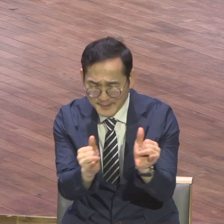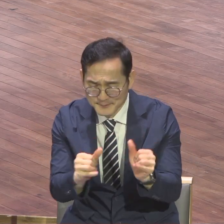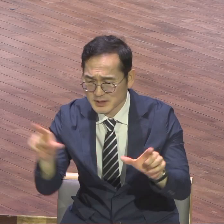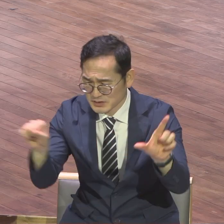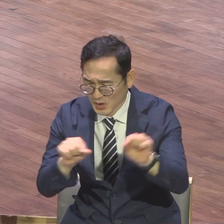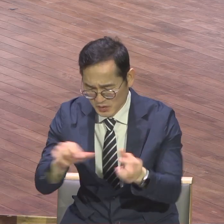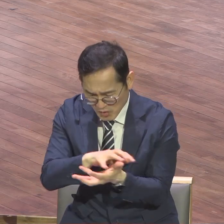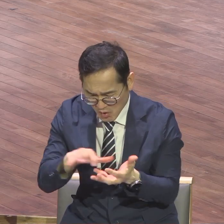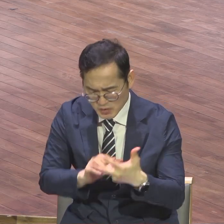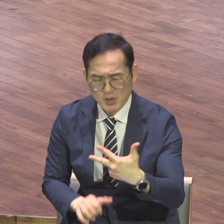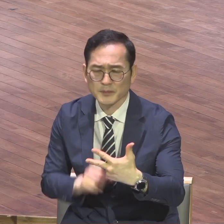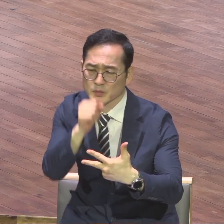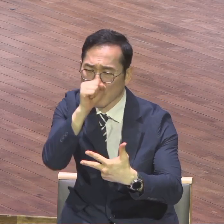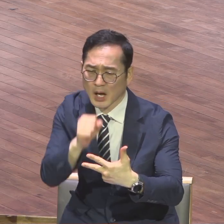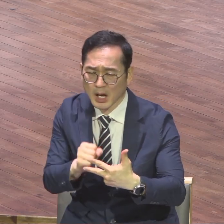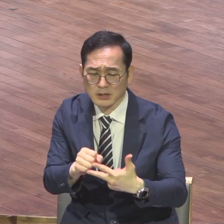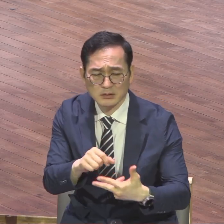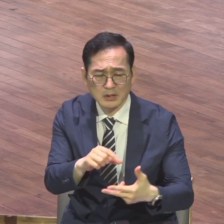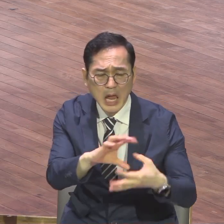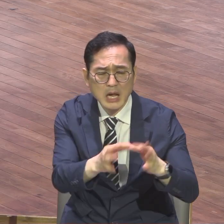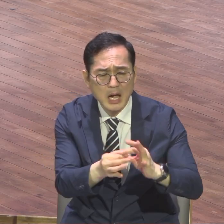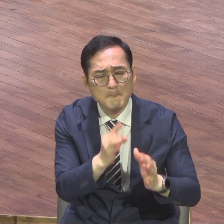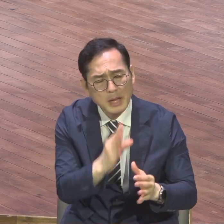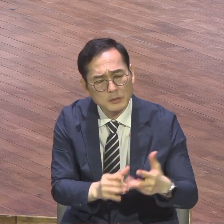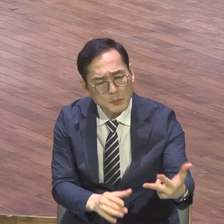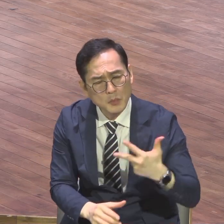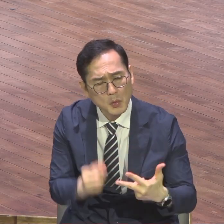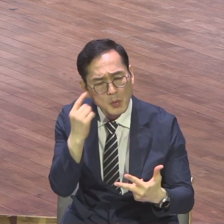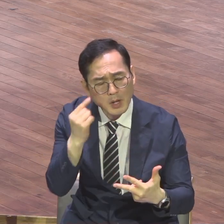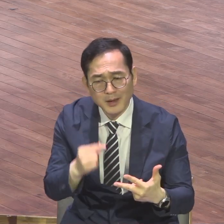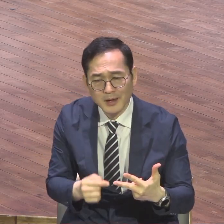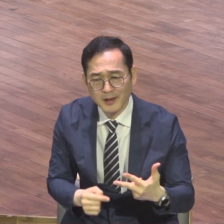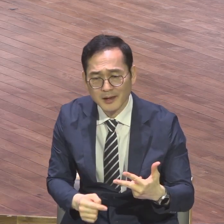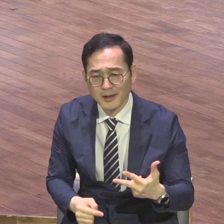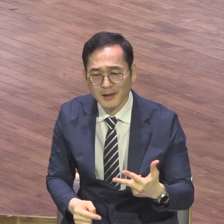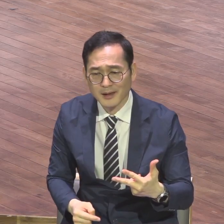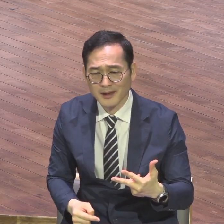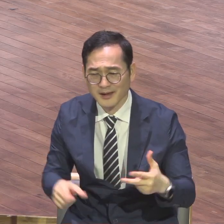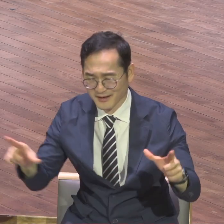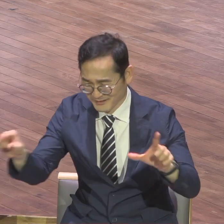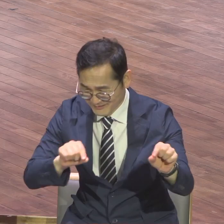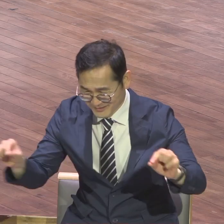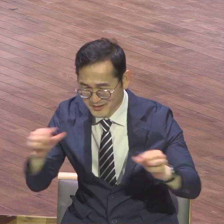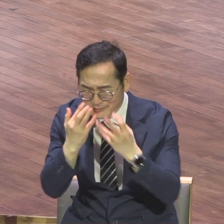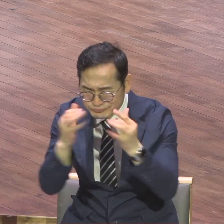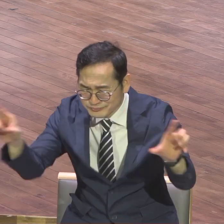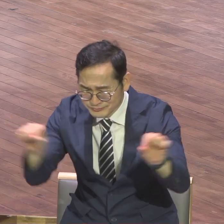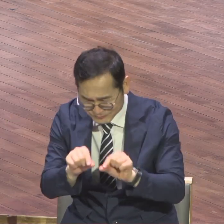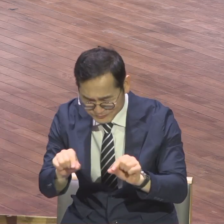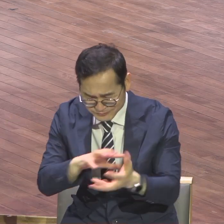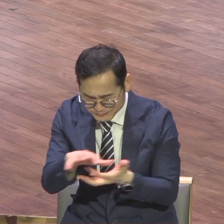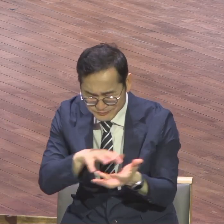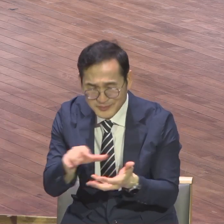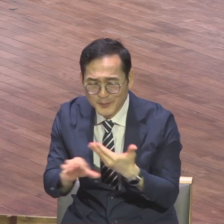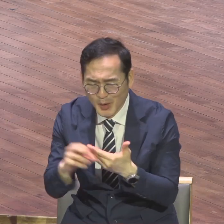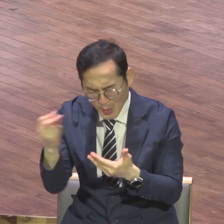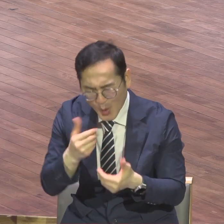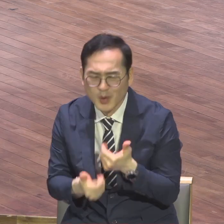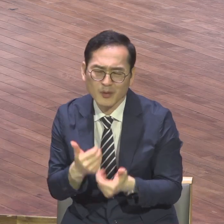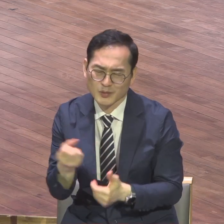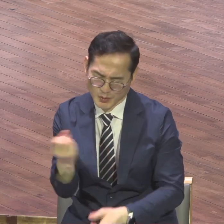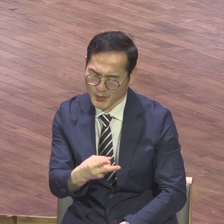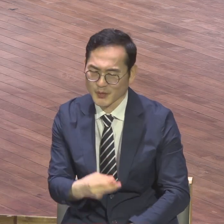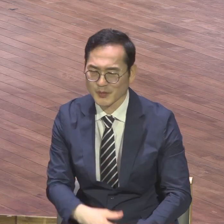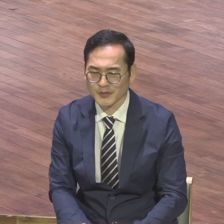히브리파하고 좀 섞어하지 왜 헬라파만 다 뽑았냐 이렇게 생각할 수 있는데 그거 아니에요. 그럼 또 갈라져. 이 헬라파를 뽑았는데